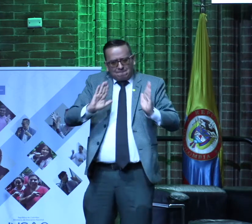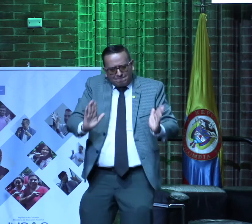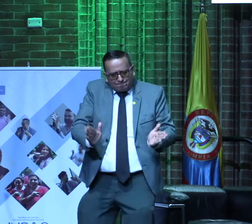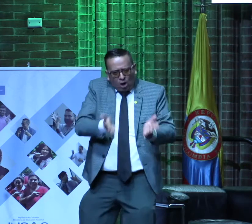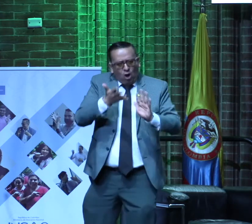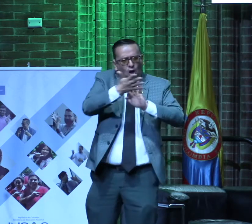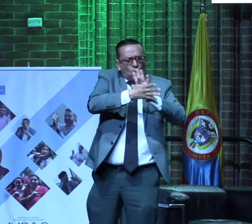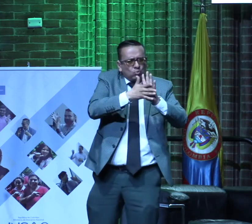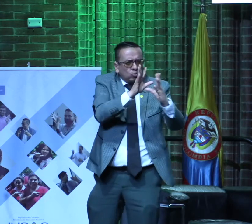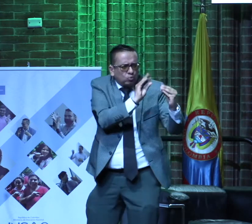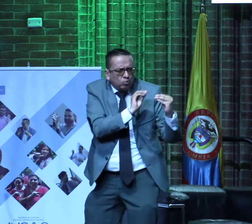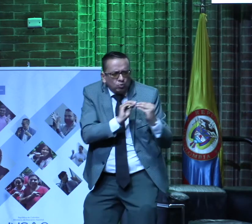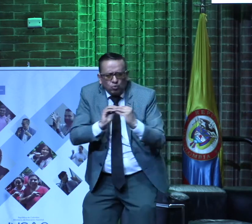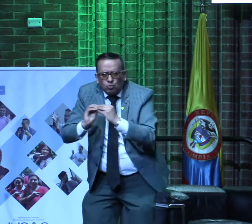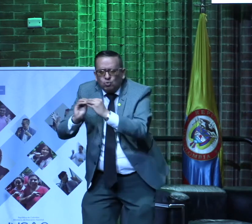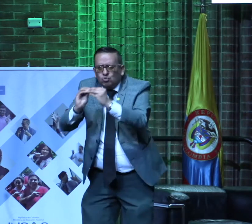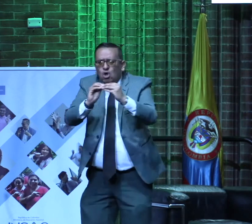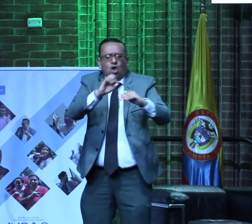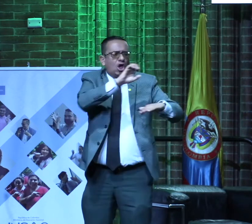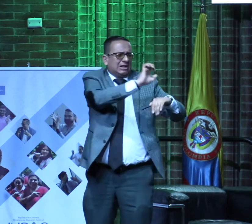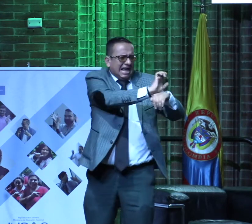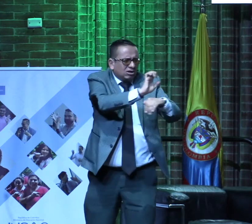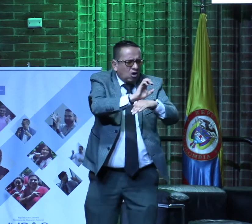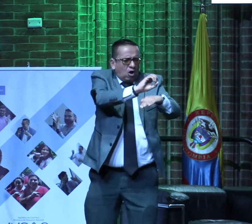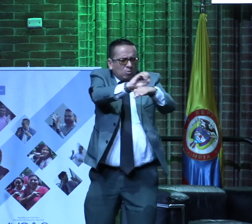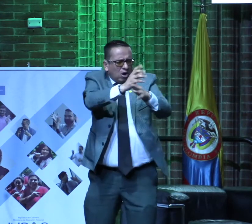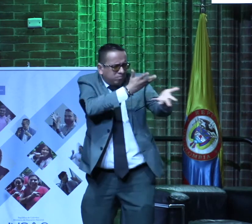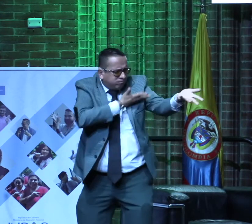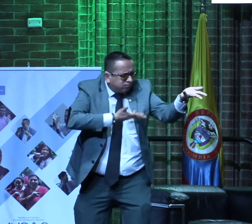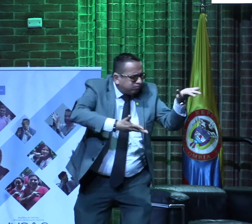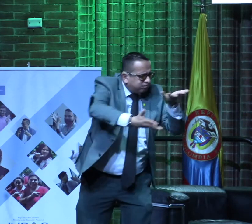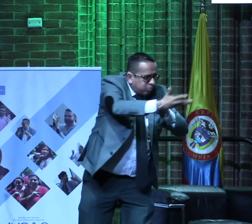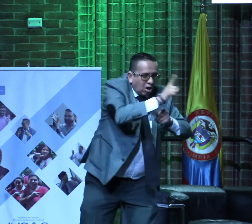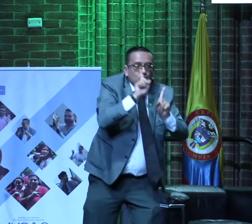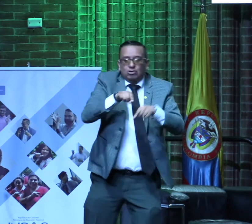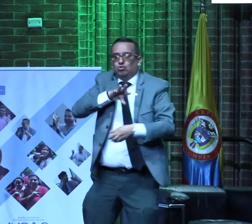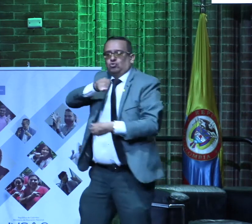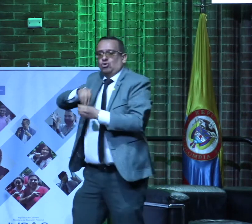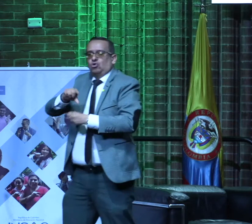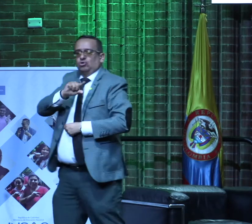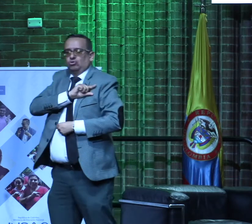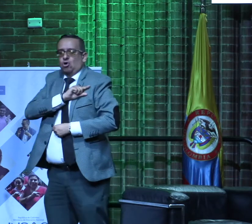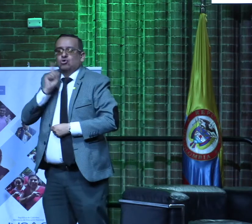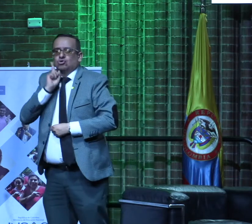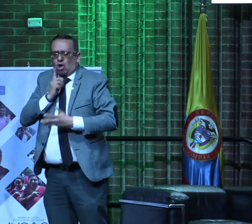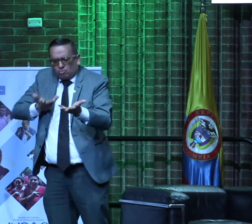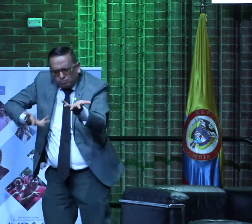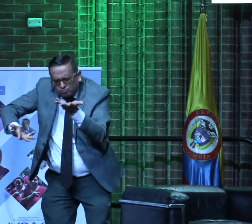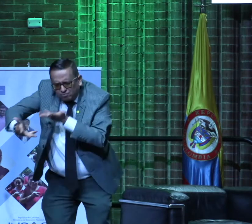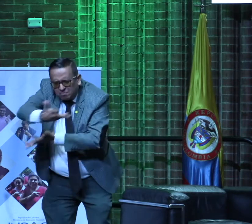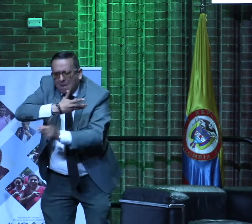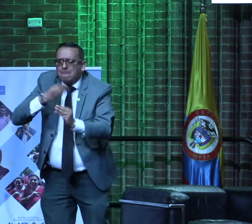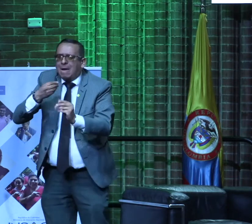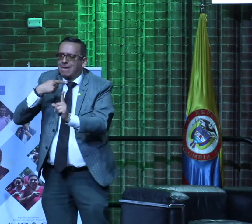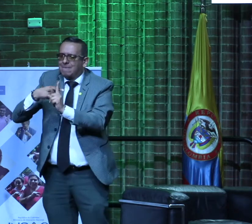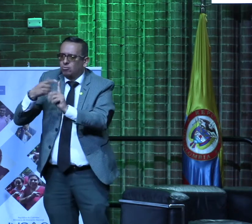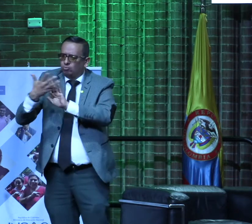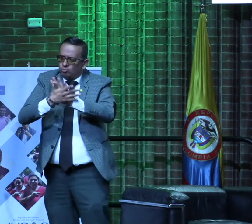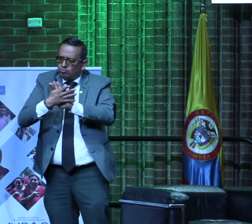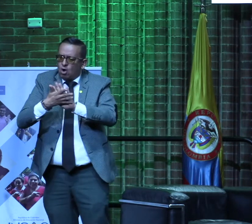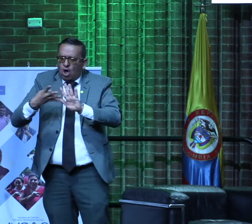divulgan pues respondan a la lengua de señas y particularidades de la cultura sorda. Por otra parte, entonces dentro del